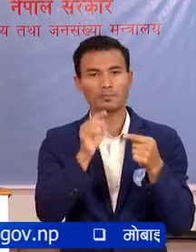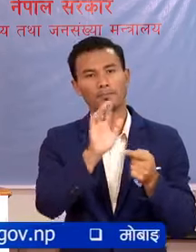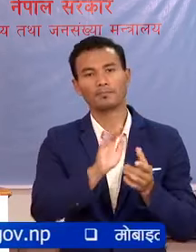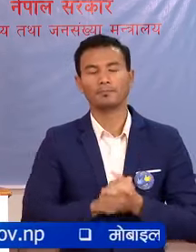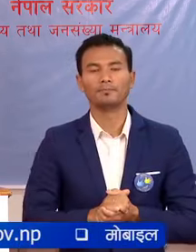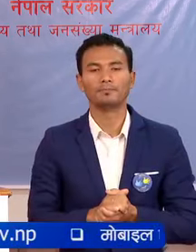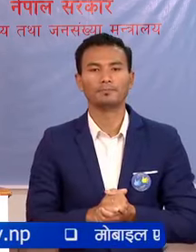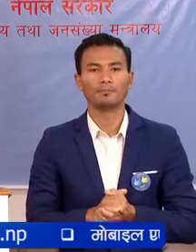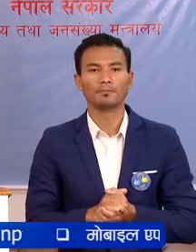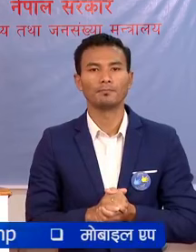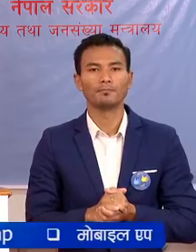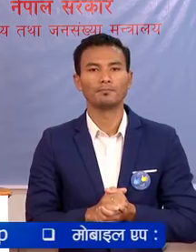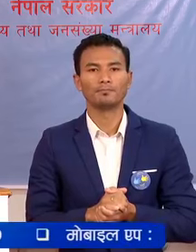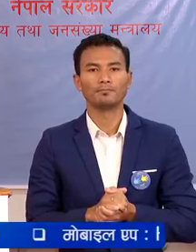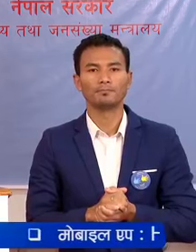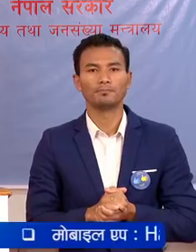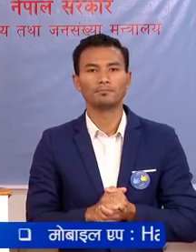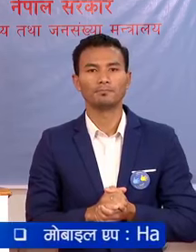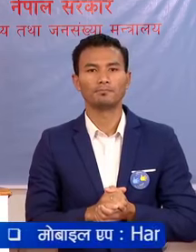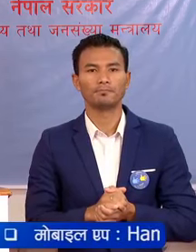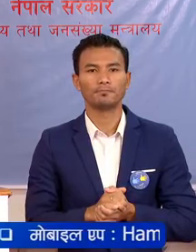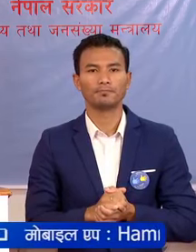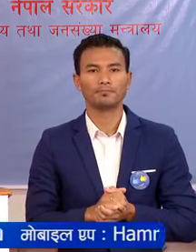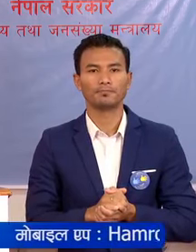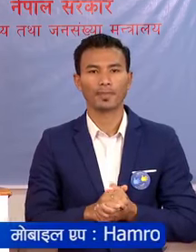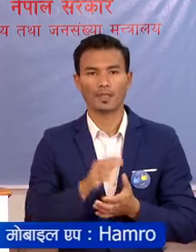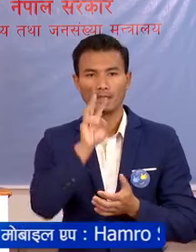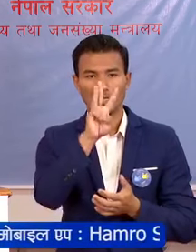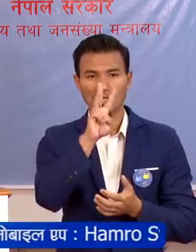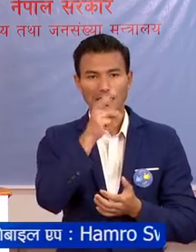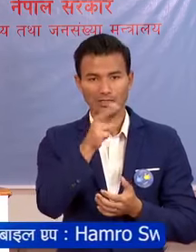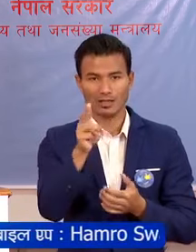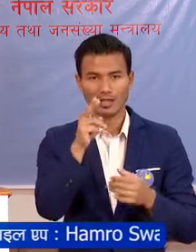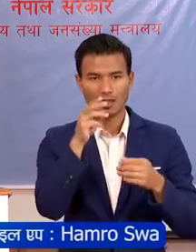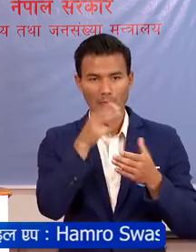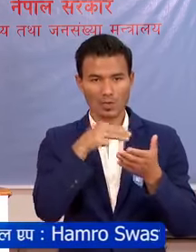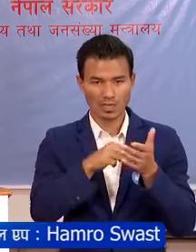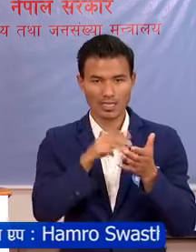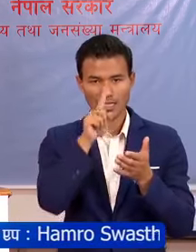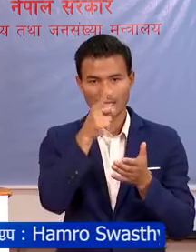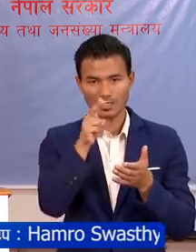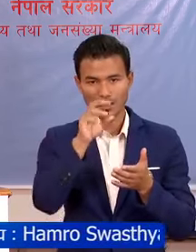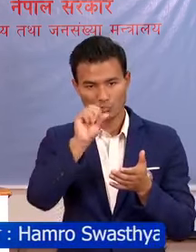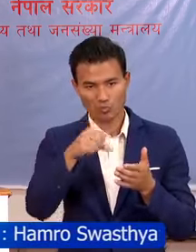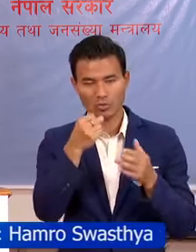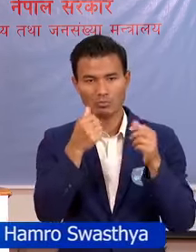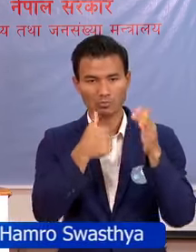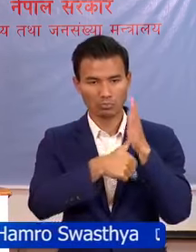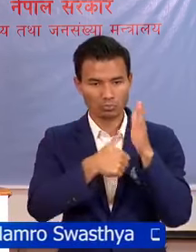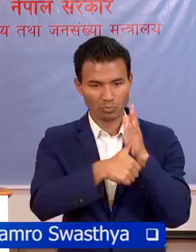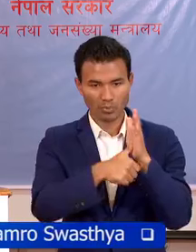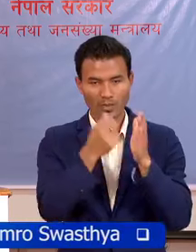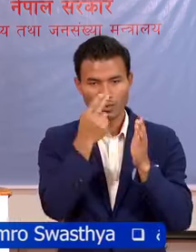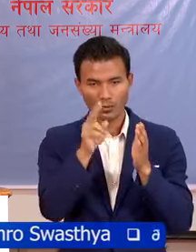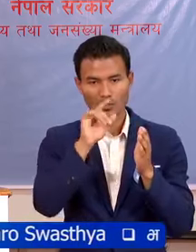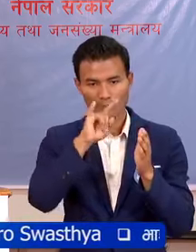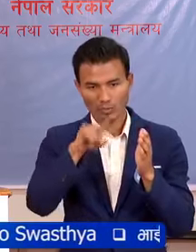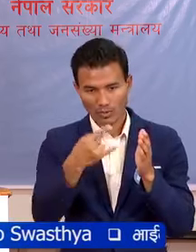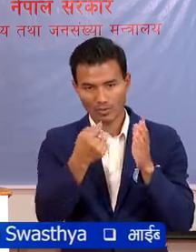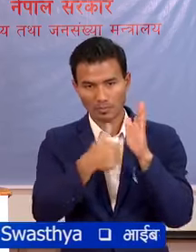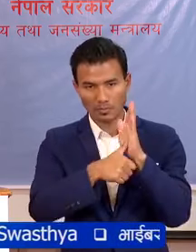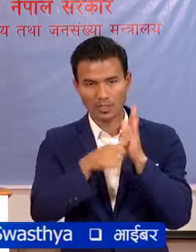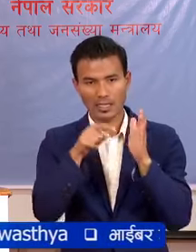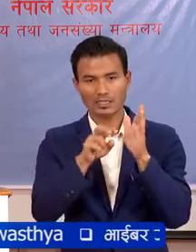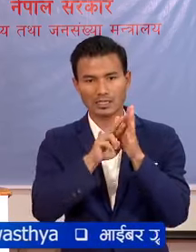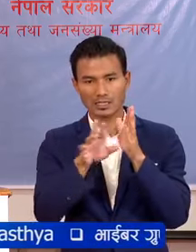छो तीन जानाम बद्दे एक जाना को पूना परिक्षेन गरे का थियों त्यों पूना परिक्षेन मा